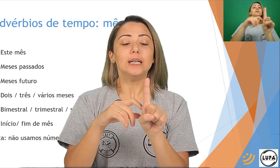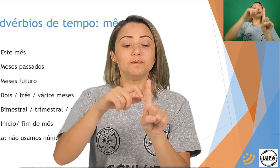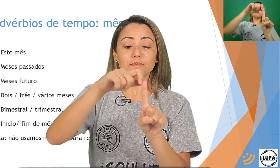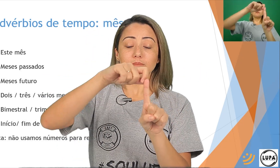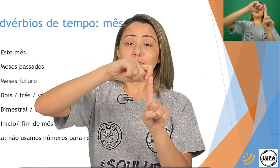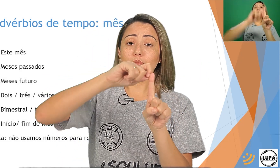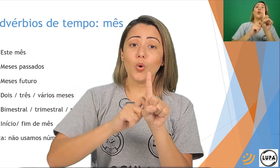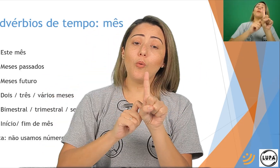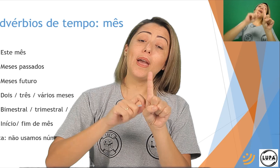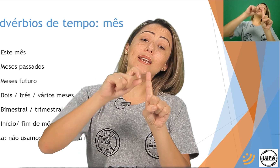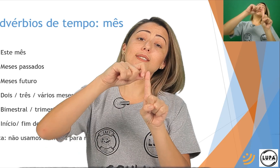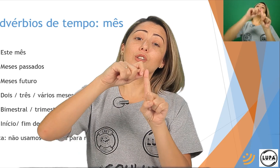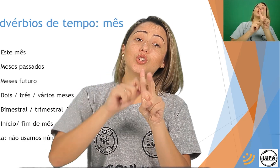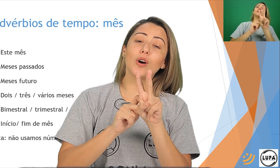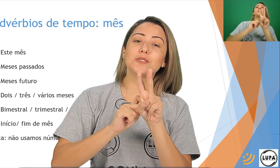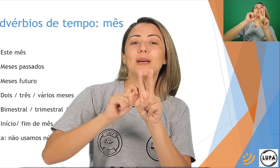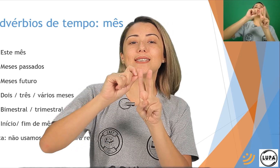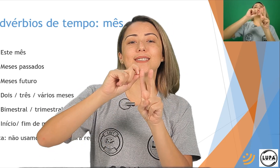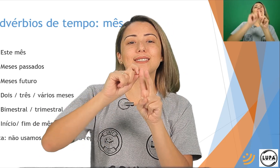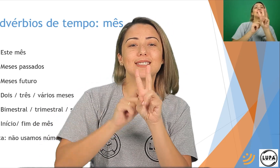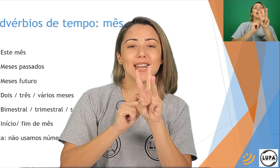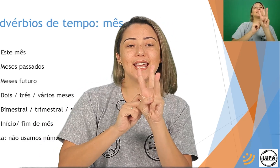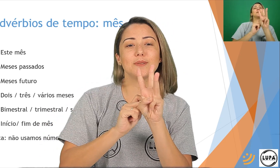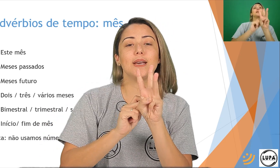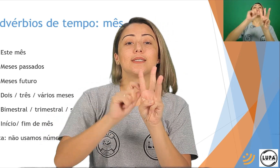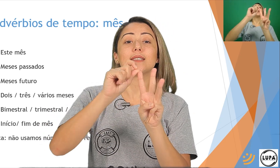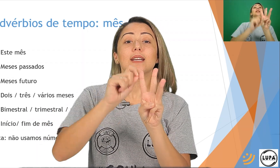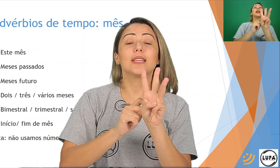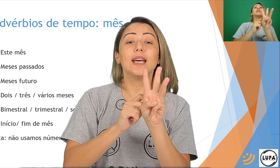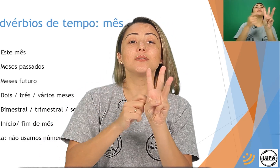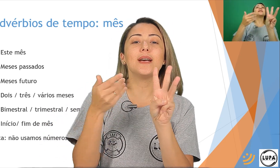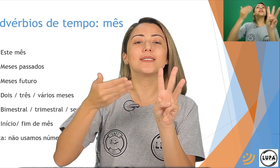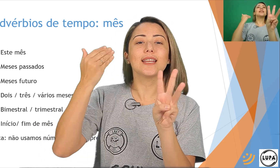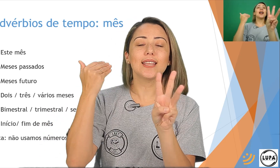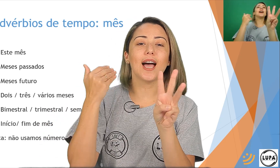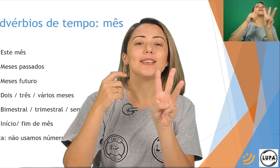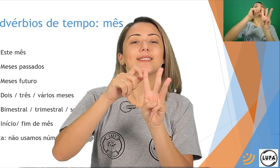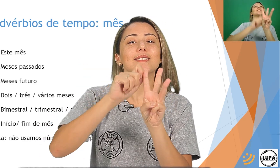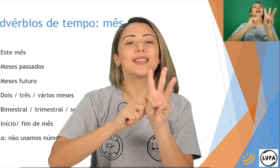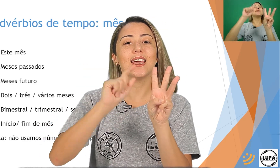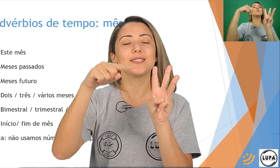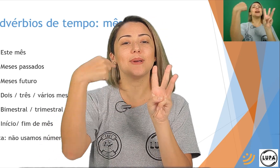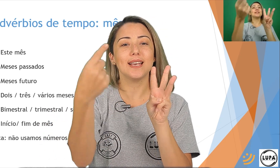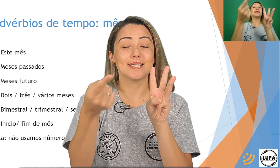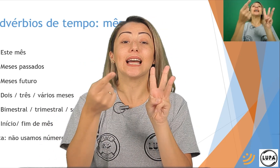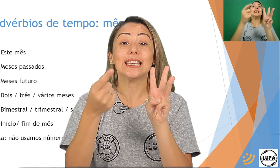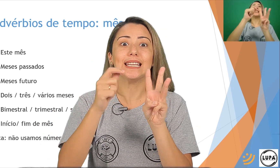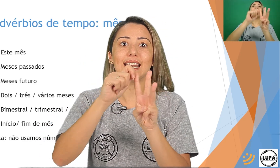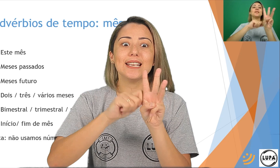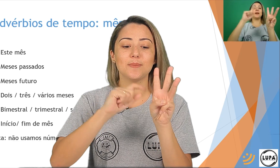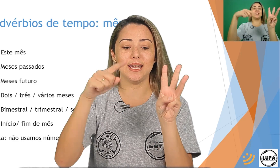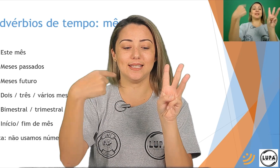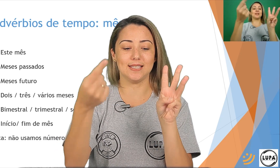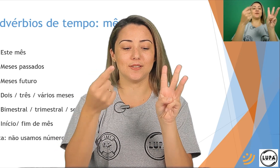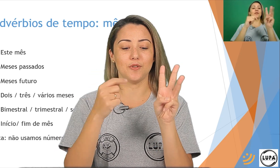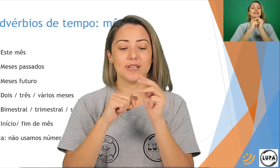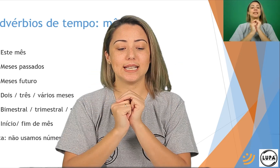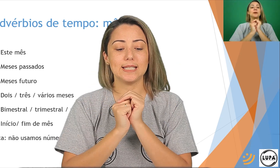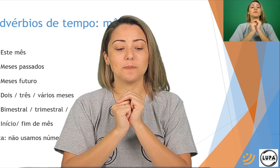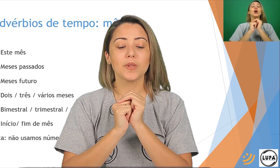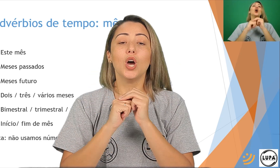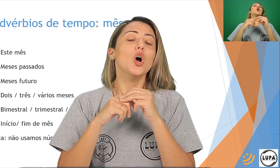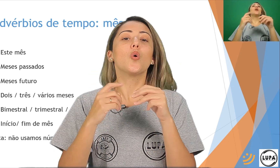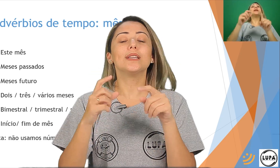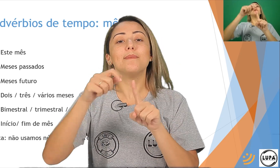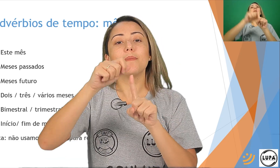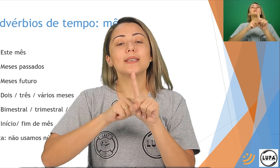trata. 1 mês, 2 meses, 3 meses. 3 meses atrás, 3 meses, daqui 3 meses. Vou fazer